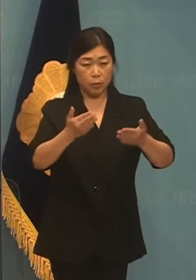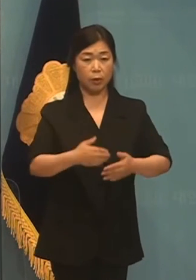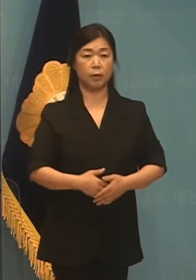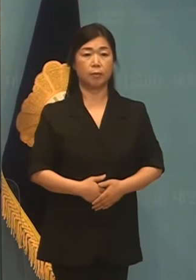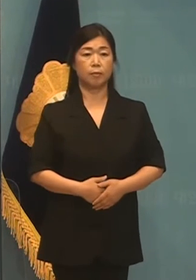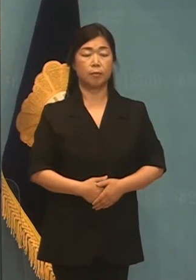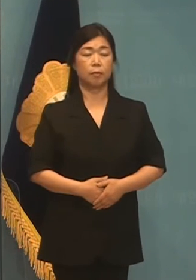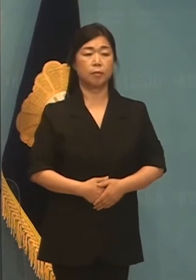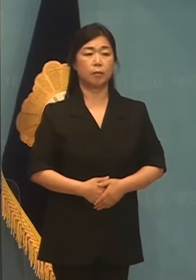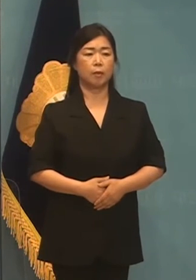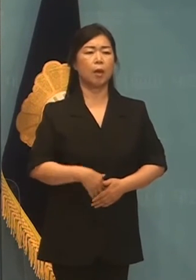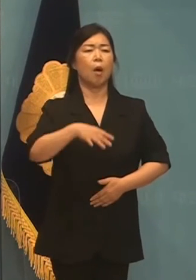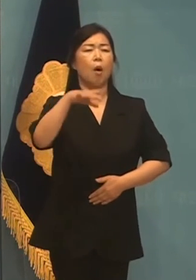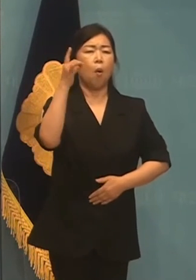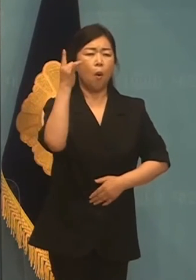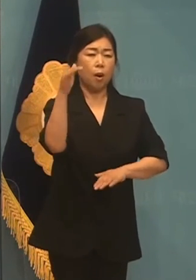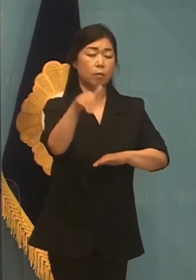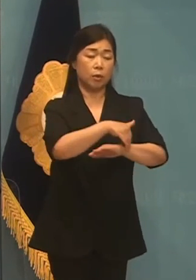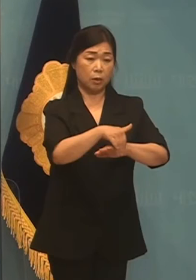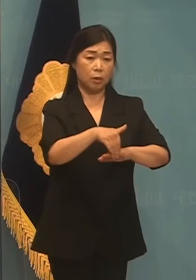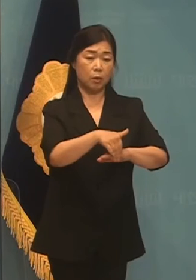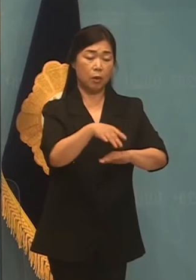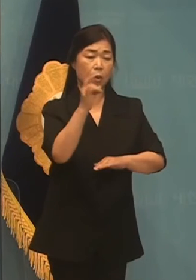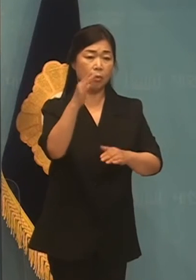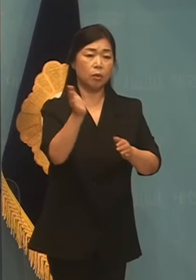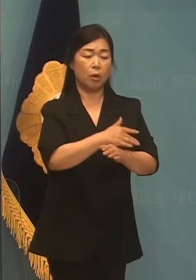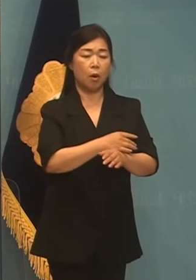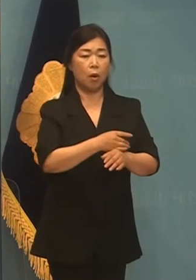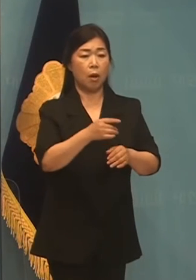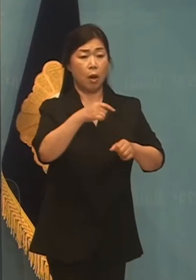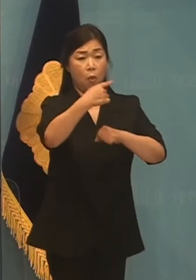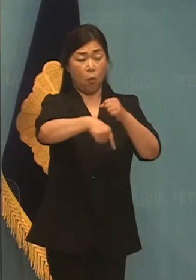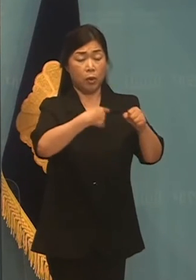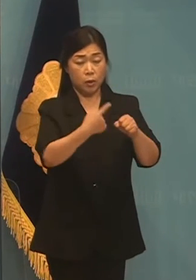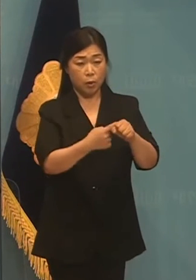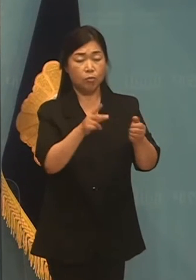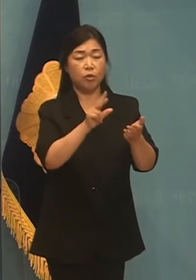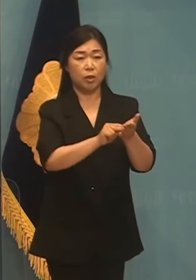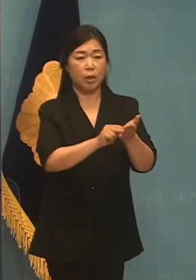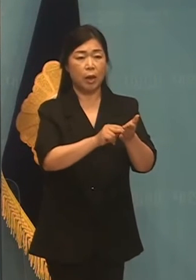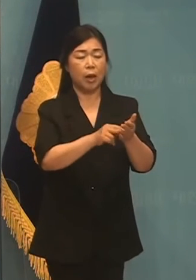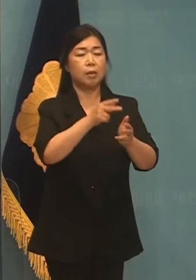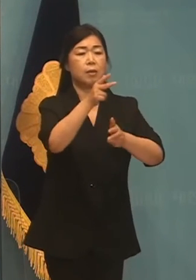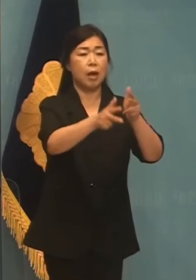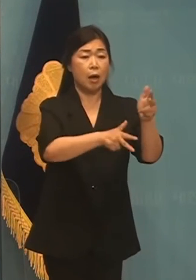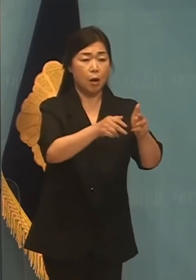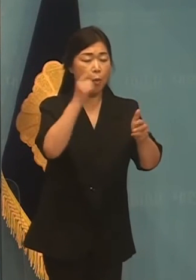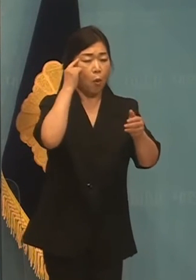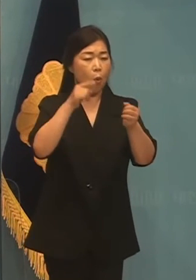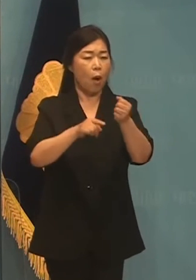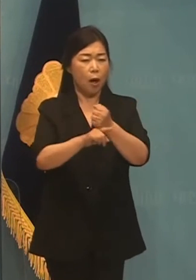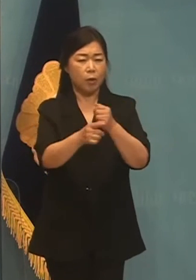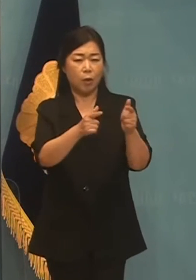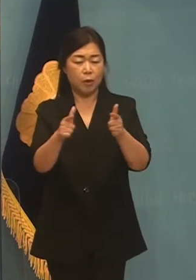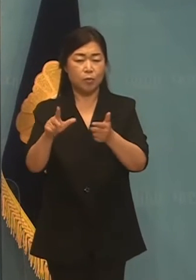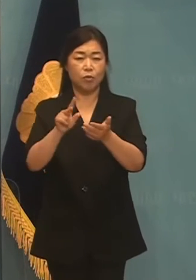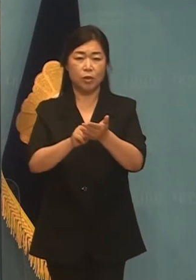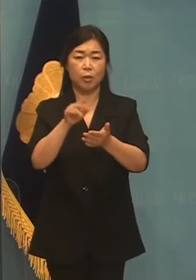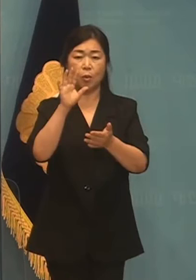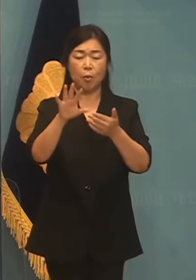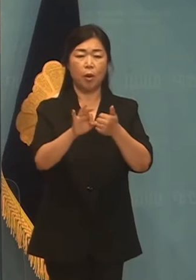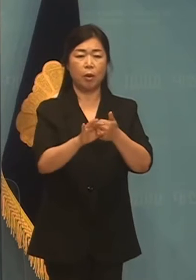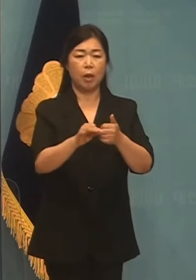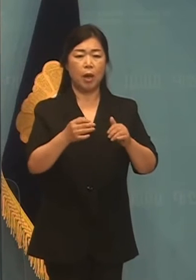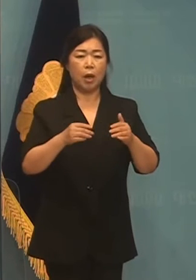탈원전은 애당초 과학적, 산업적, 경제적으로 볼 때 추진되지 않았어야